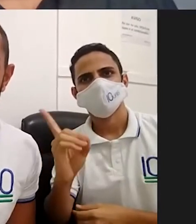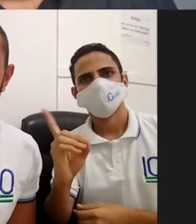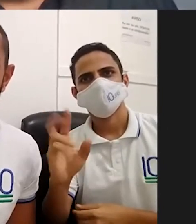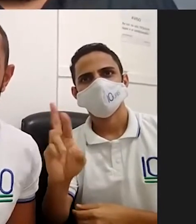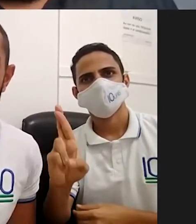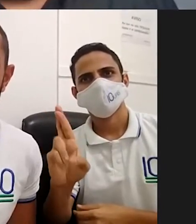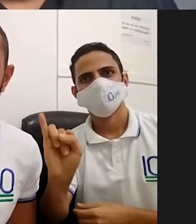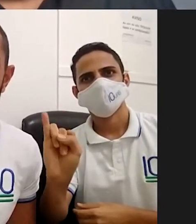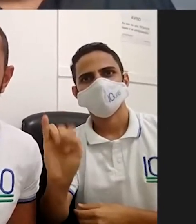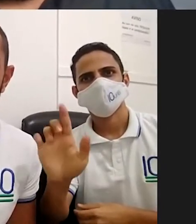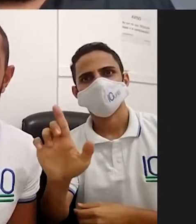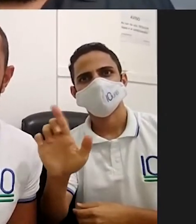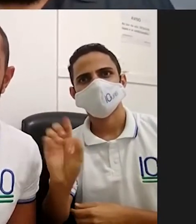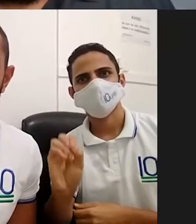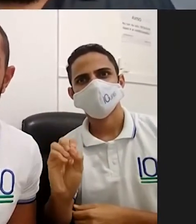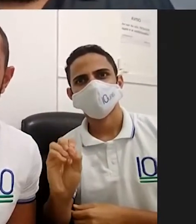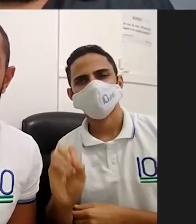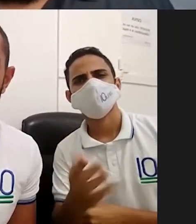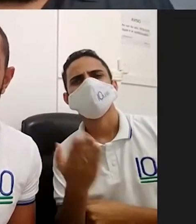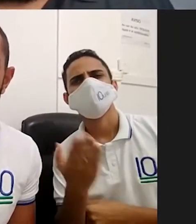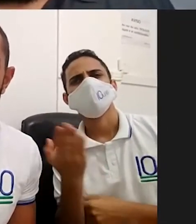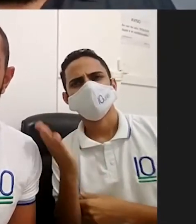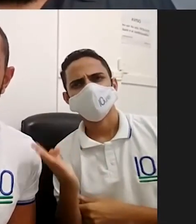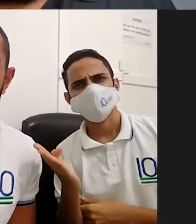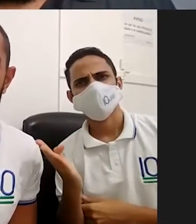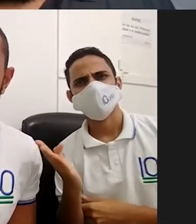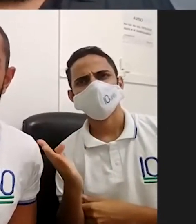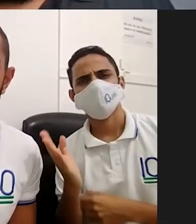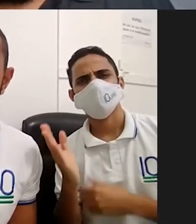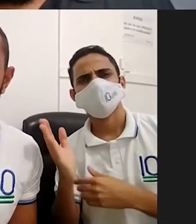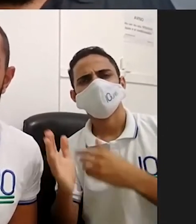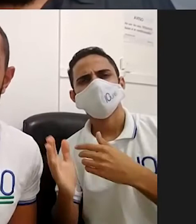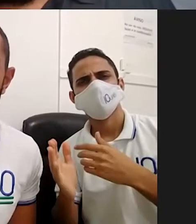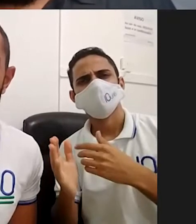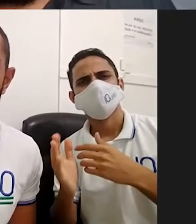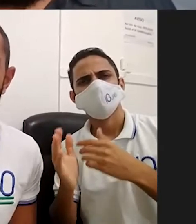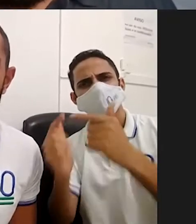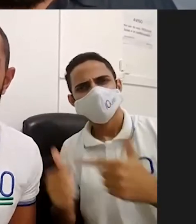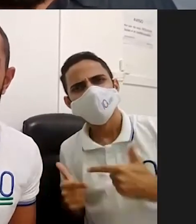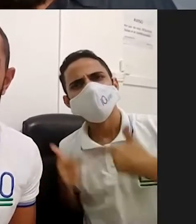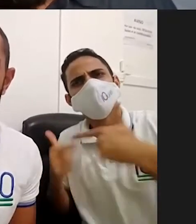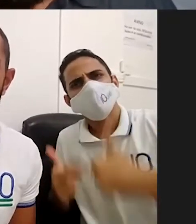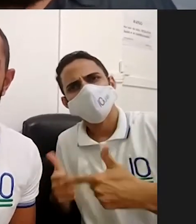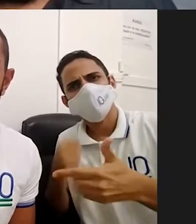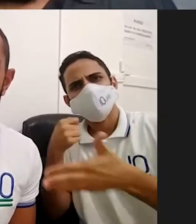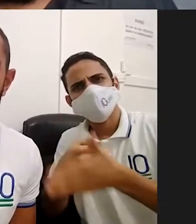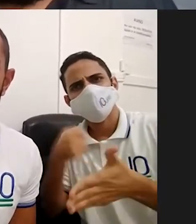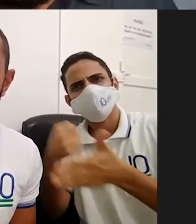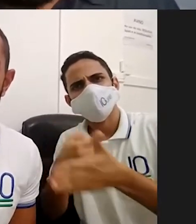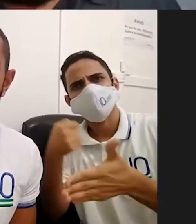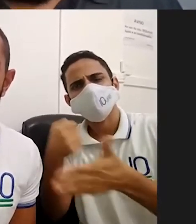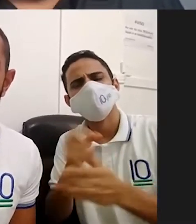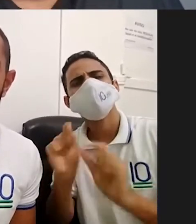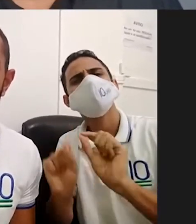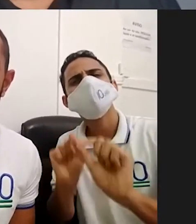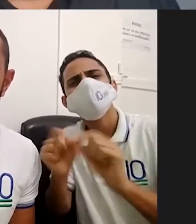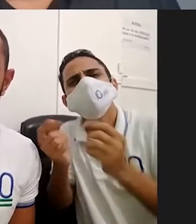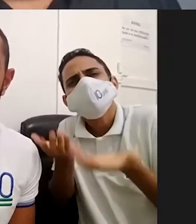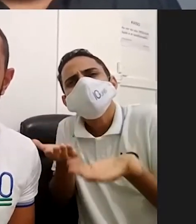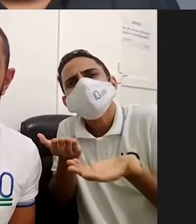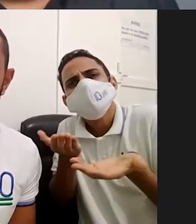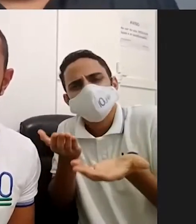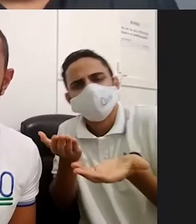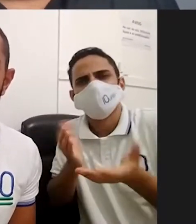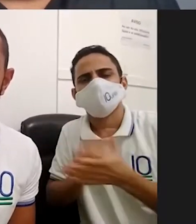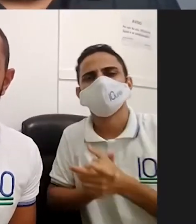Que segmento você imagina representar nessa candidatura coletiva, essa pré-candidatura coletiva